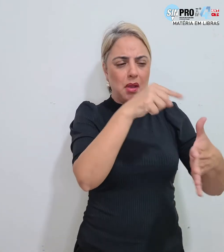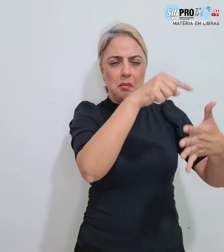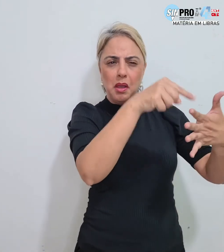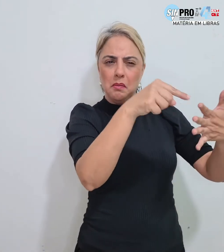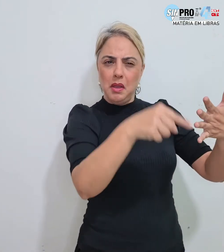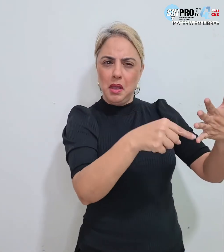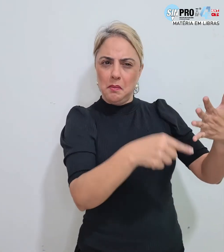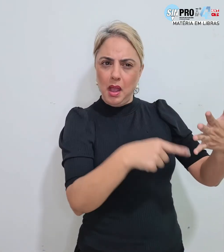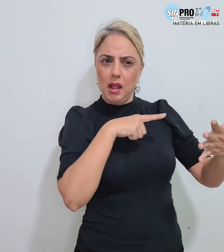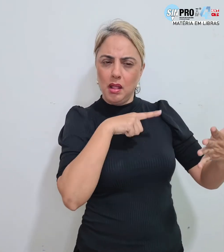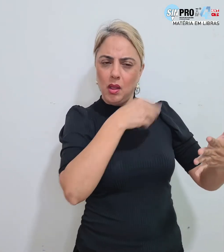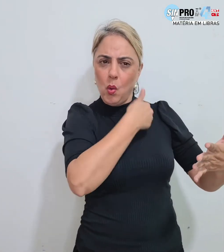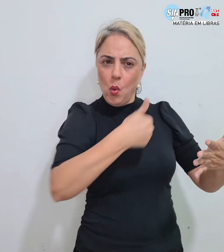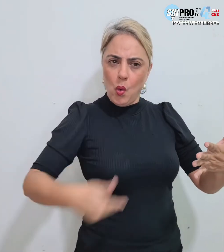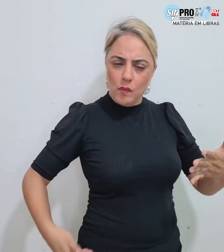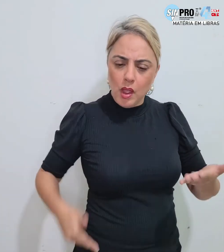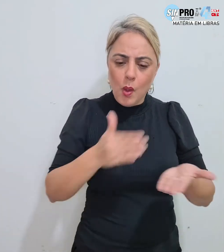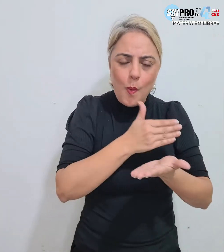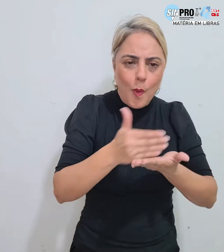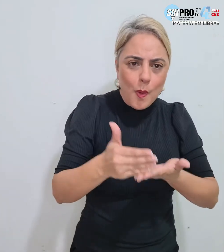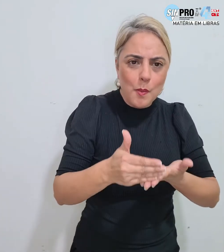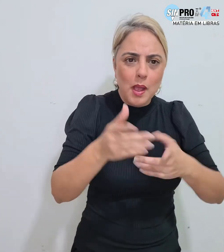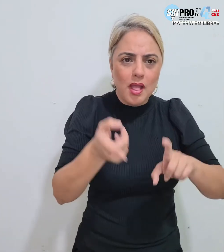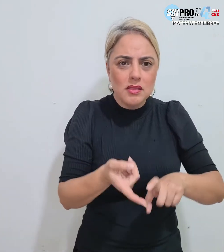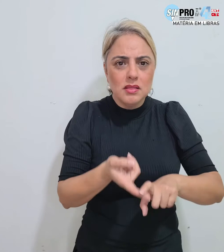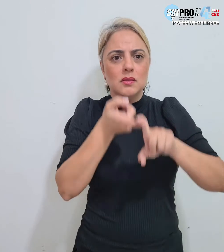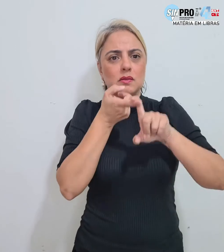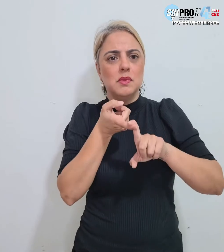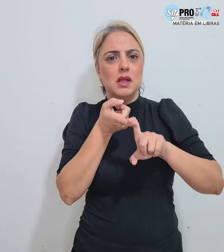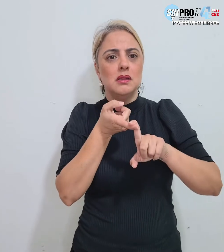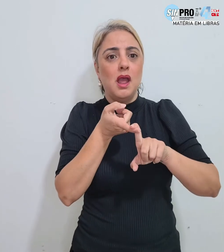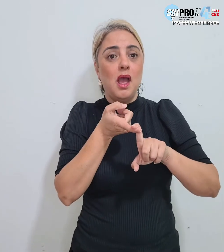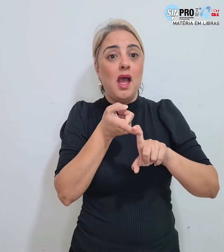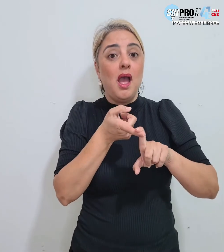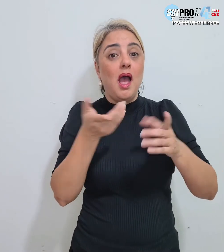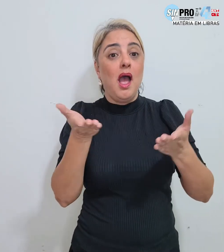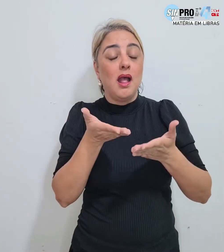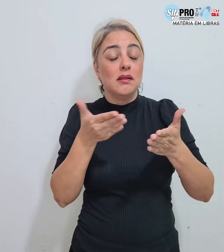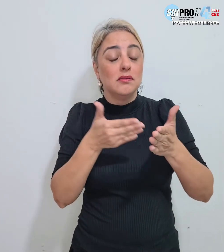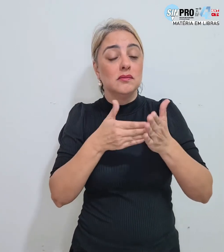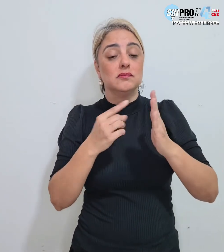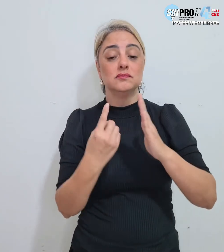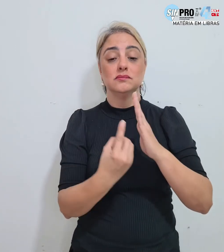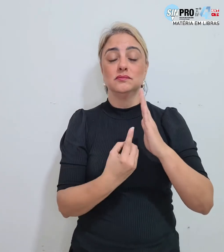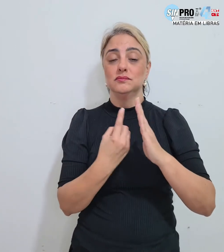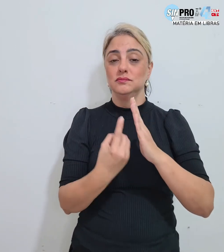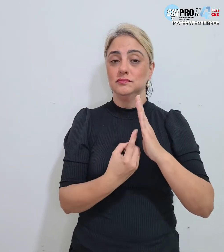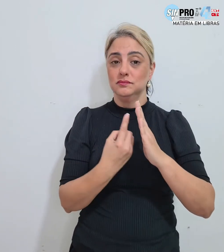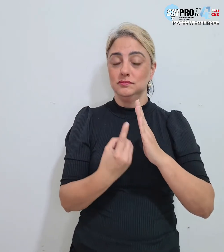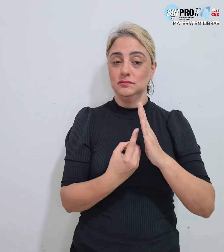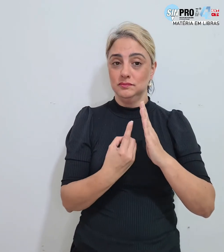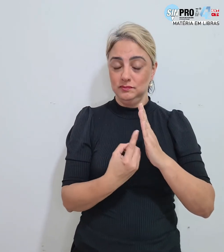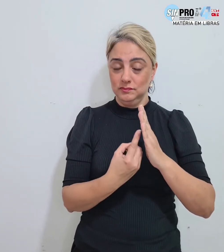ser atendidas para que os governos comecem a suspender as atuais restrições de distanciamento social e